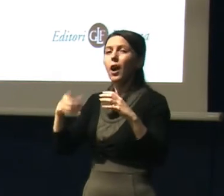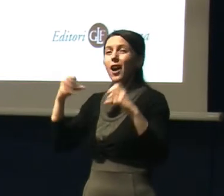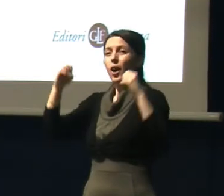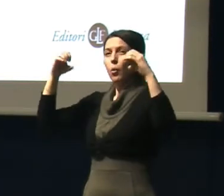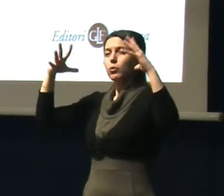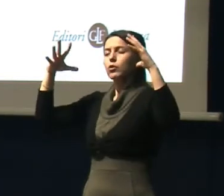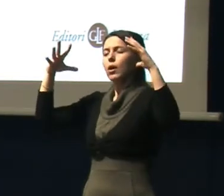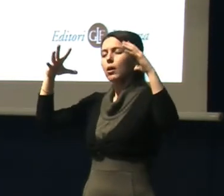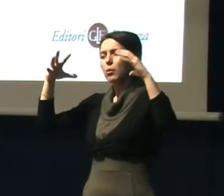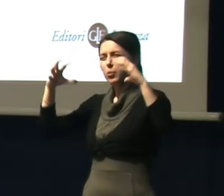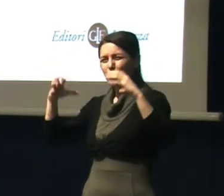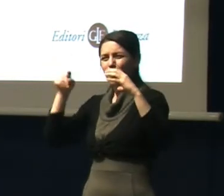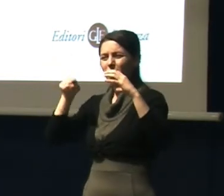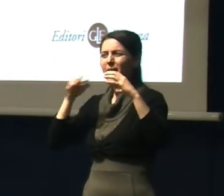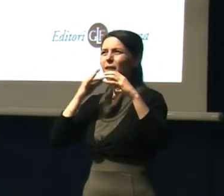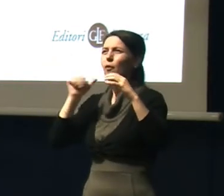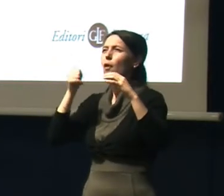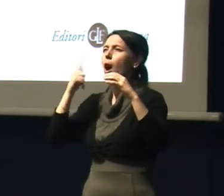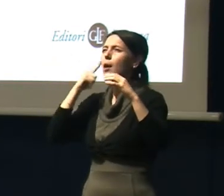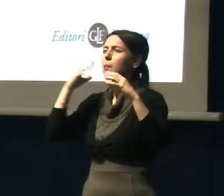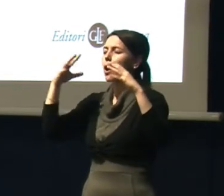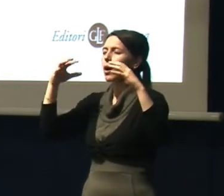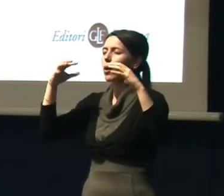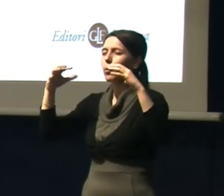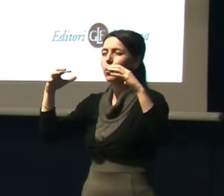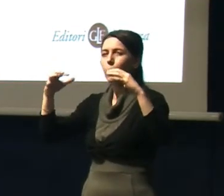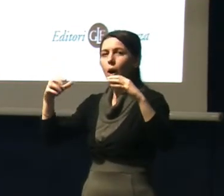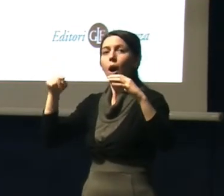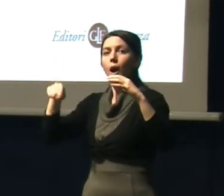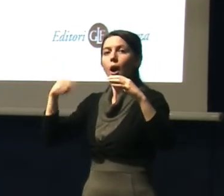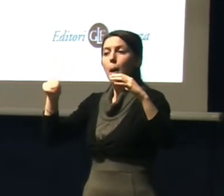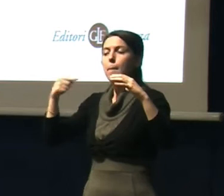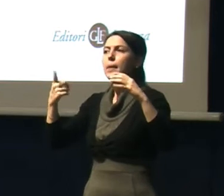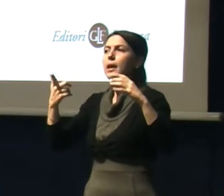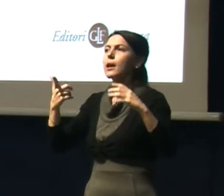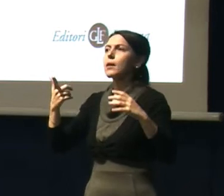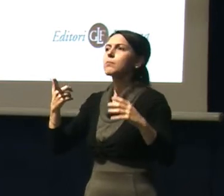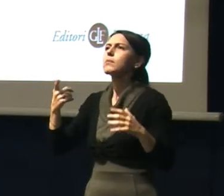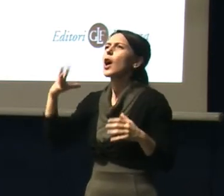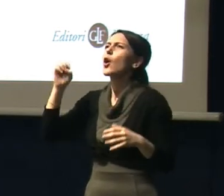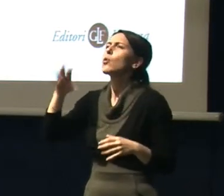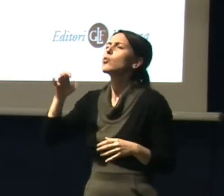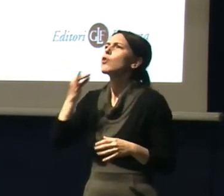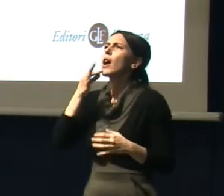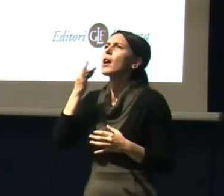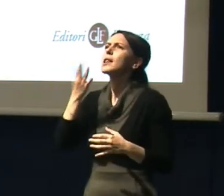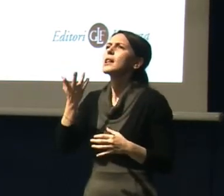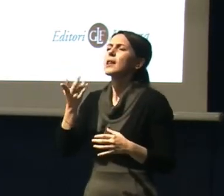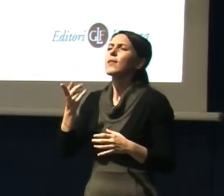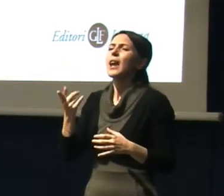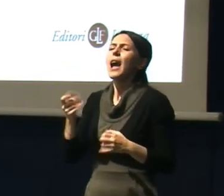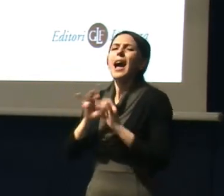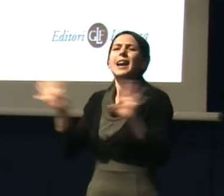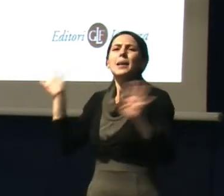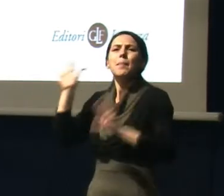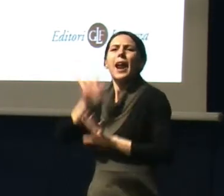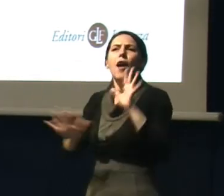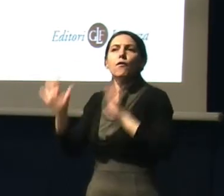debole e incerta e un tremolio e la luce di quel grande faro che è stata la libera informazione